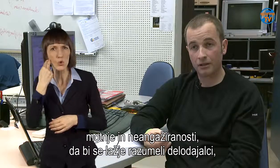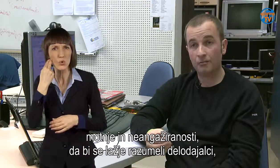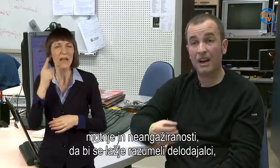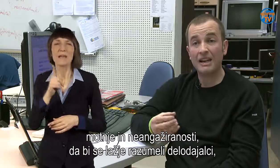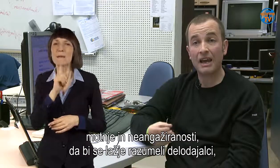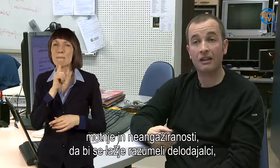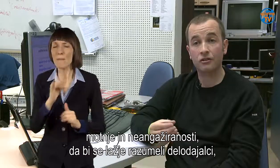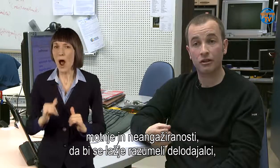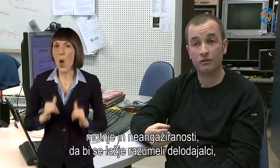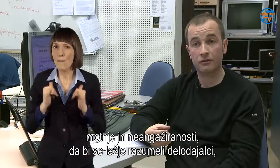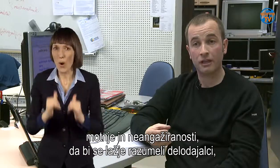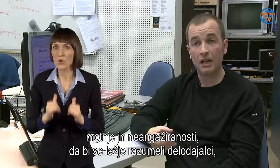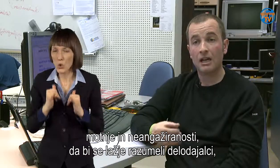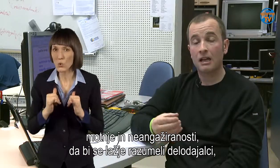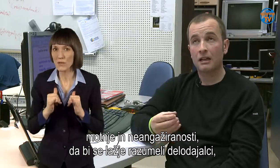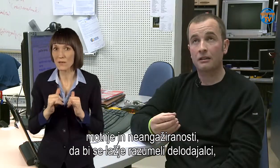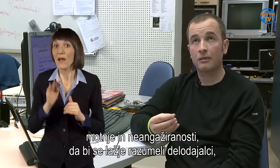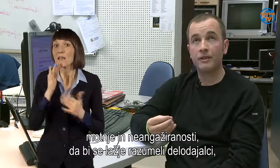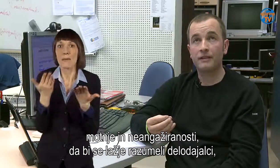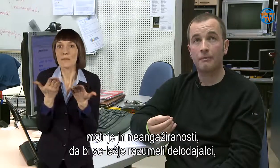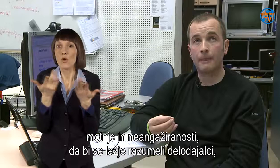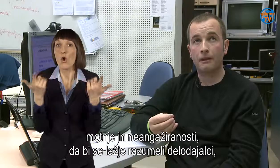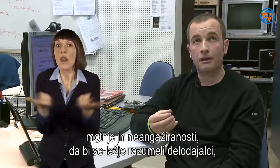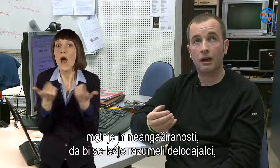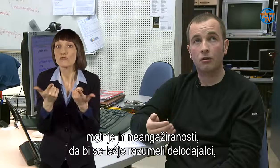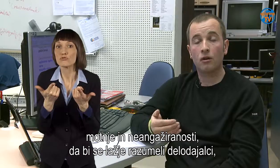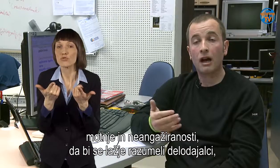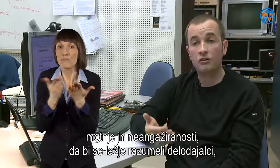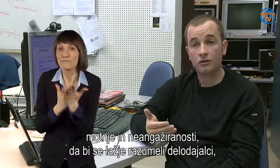motnje in pa neangažiranosti, da